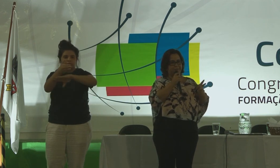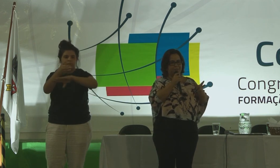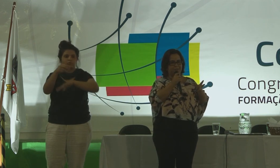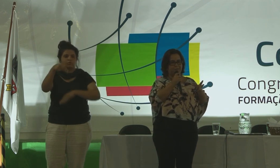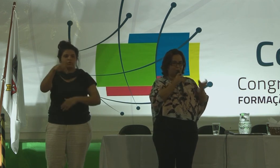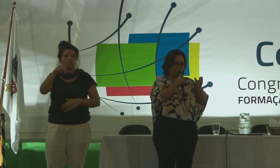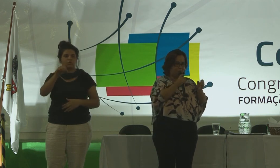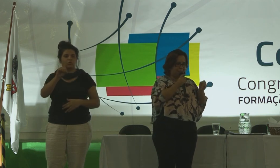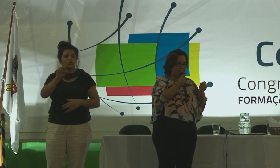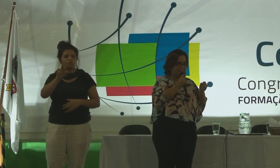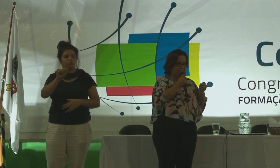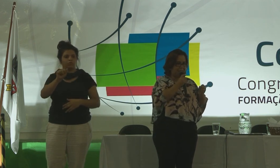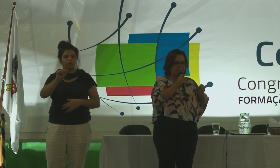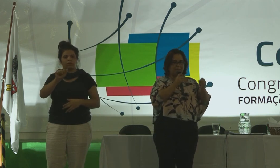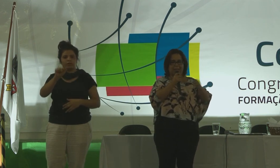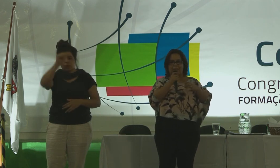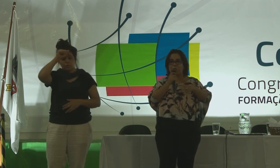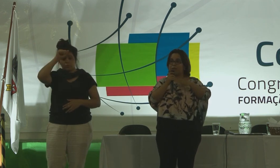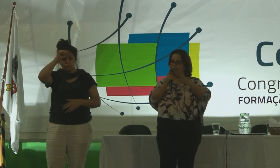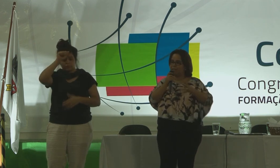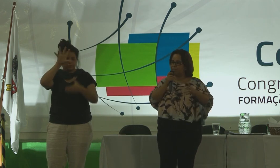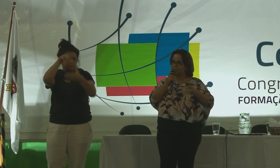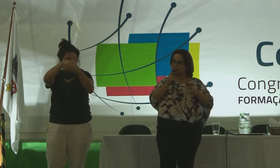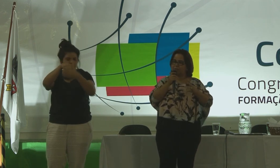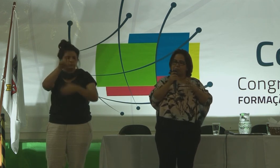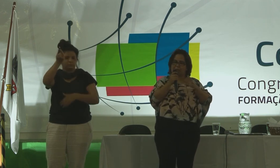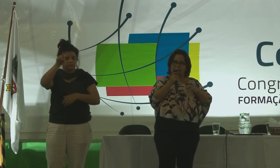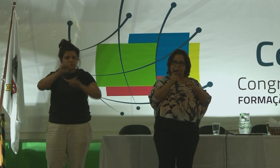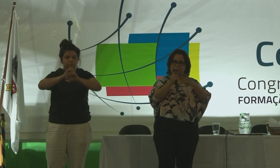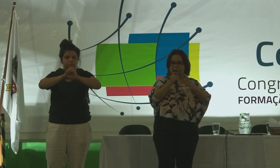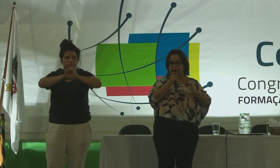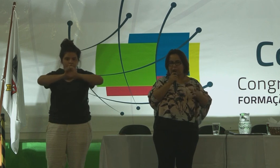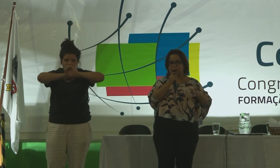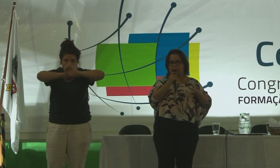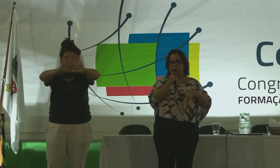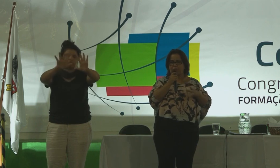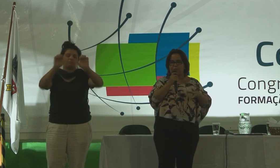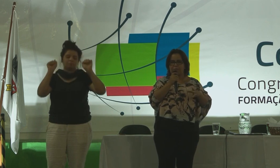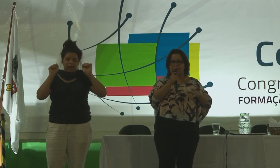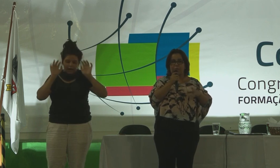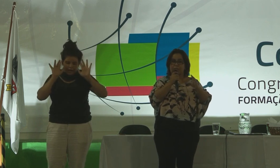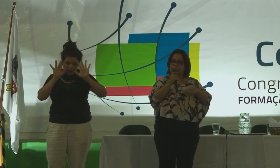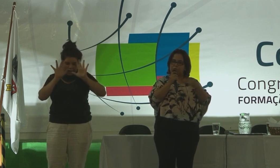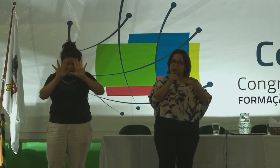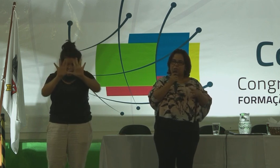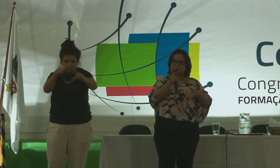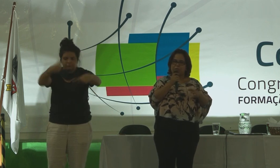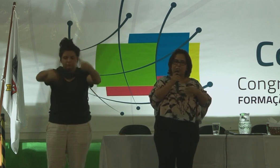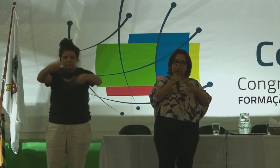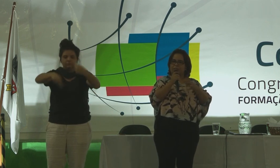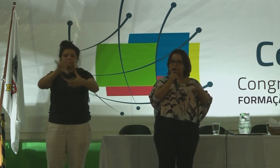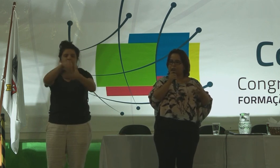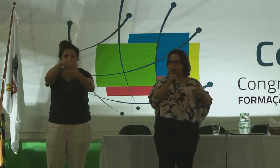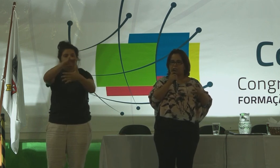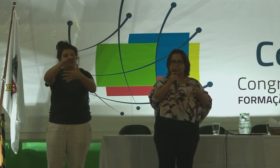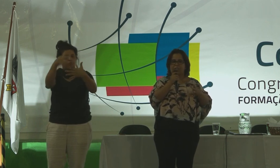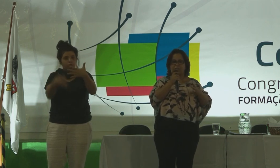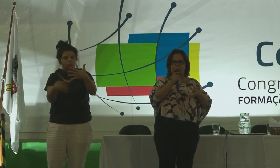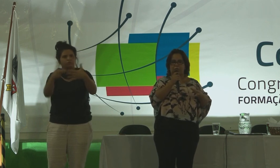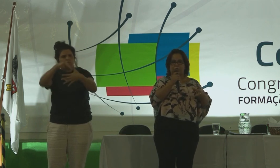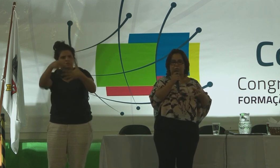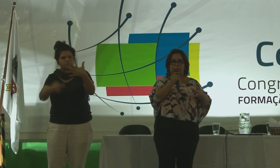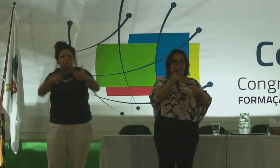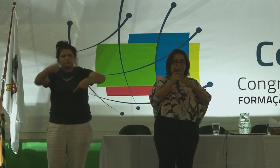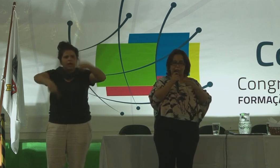em Nova Almeida, né, num grande evento dos NAPMs do IFES, para discutir todas as ações que a gente